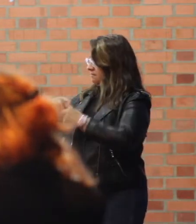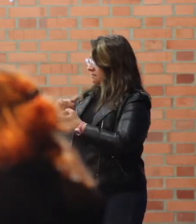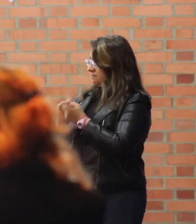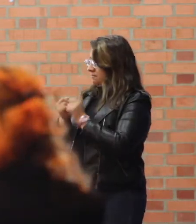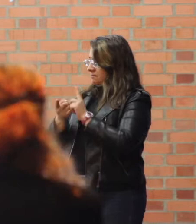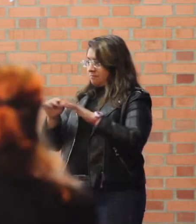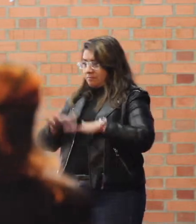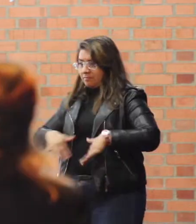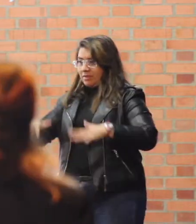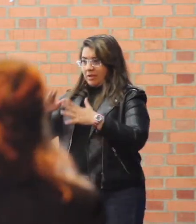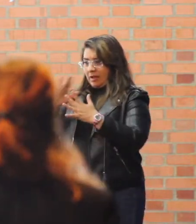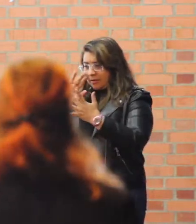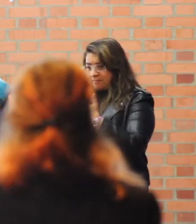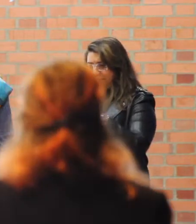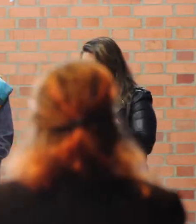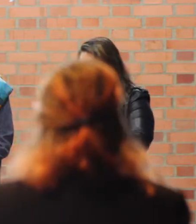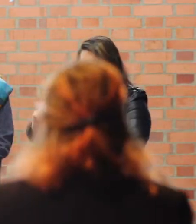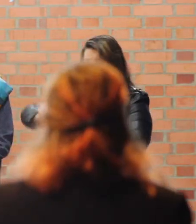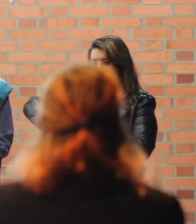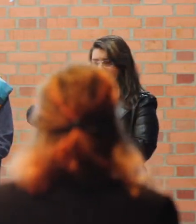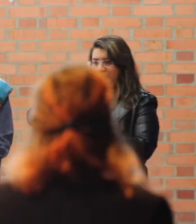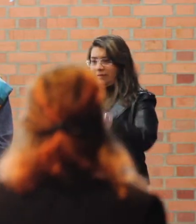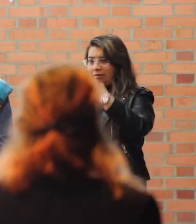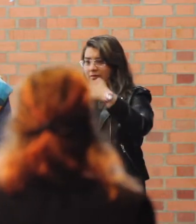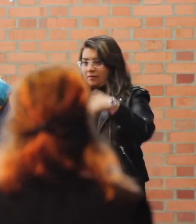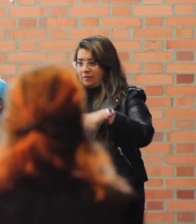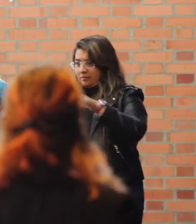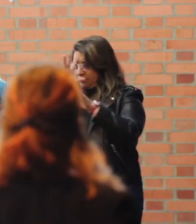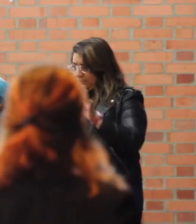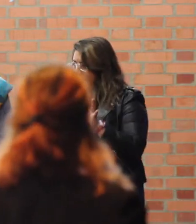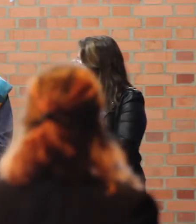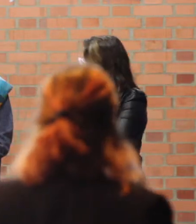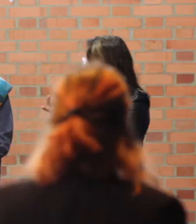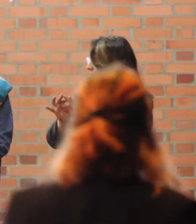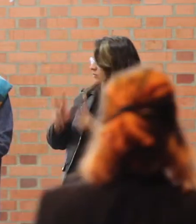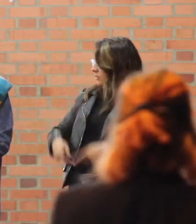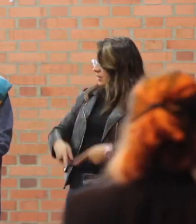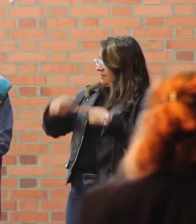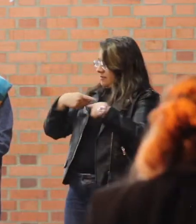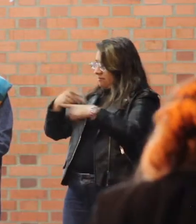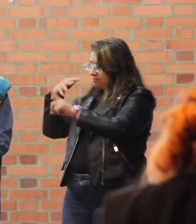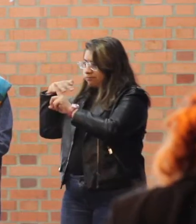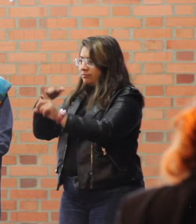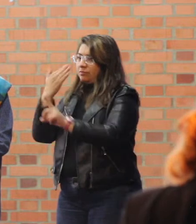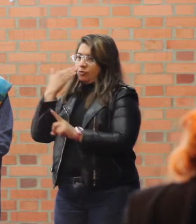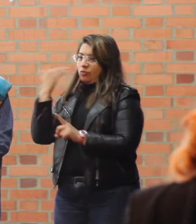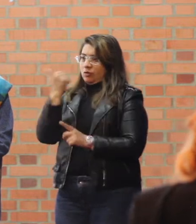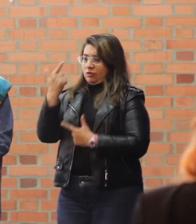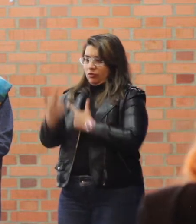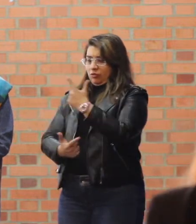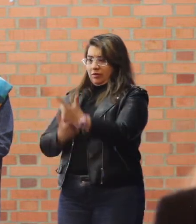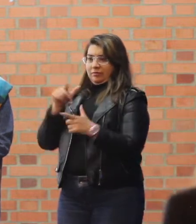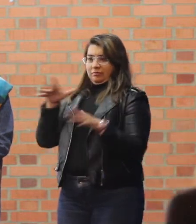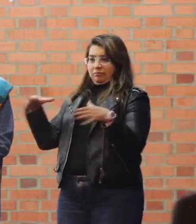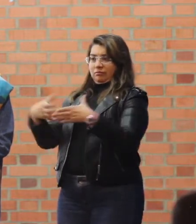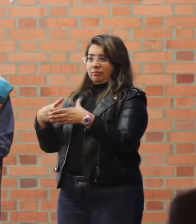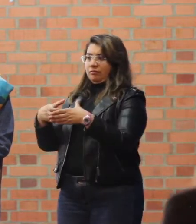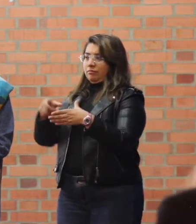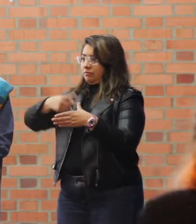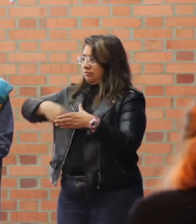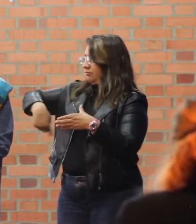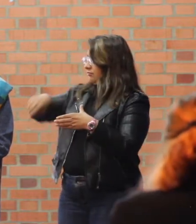de estudios de género para hacer conjuntamente con la mesa por la vida y la salud de las mujeres y el grupo